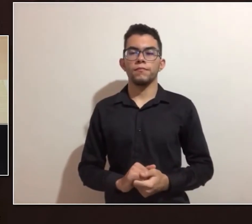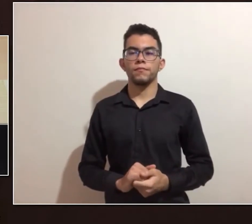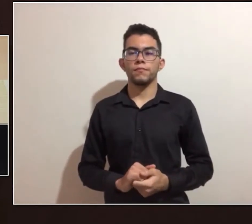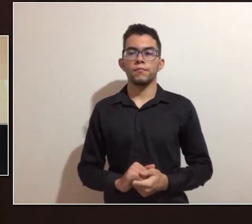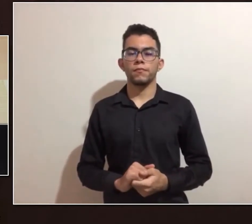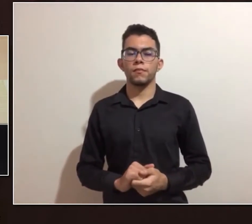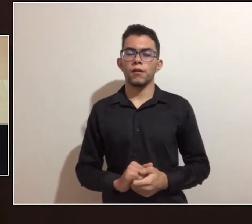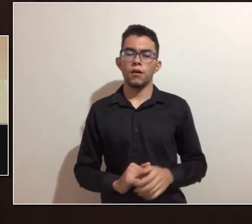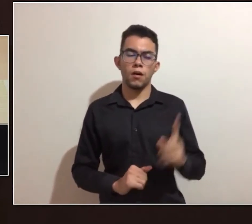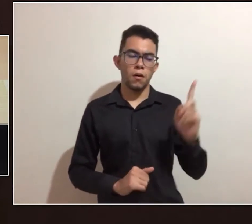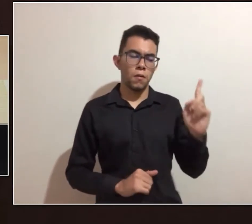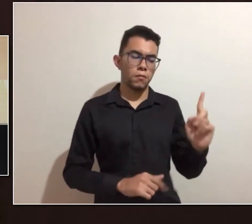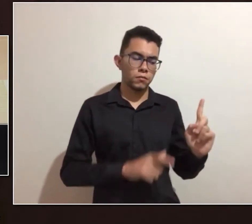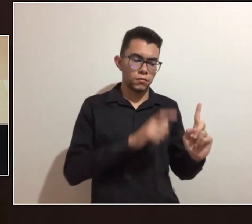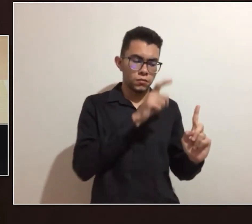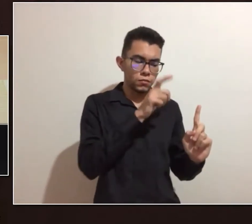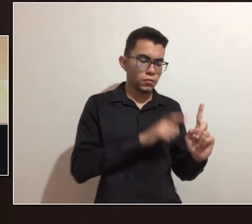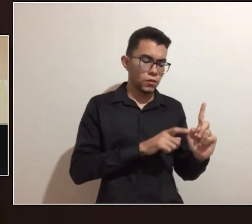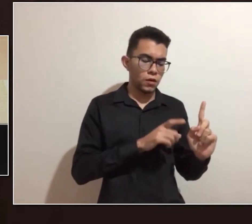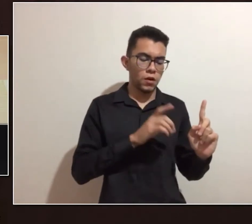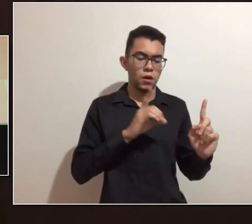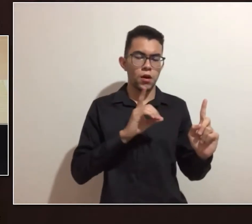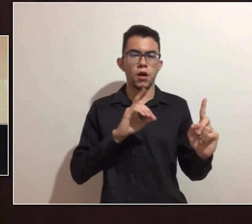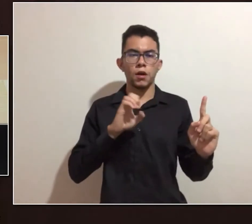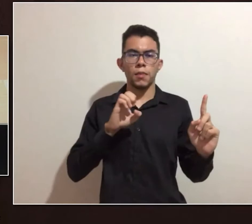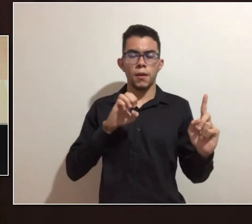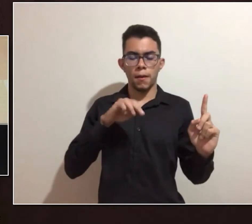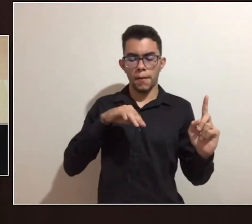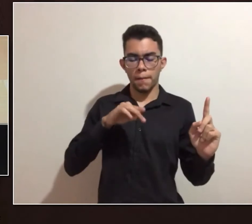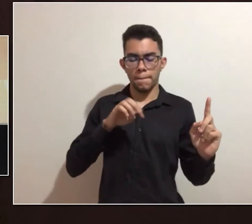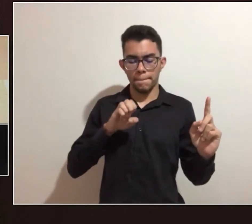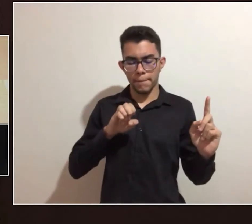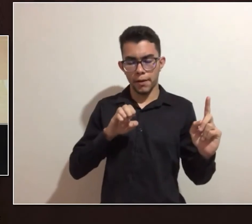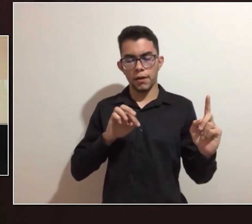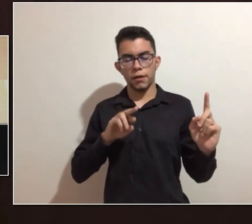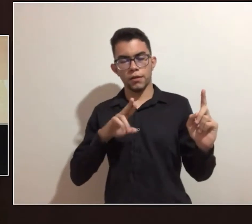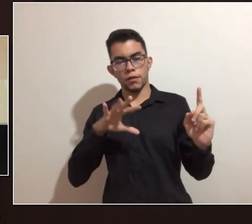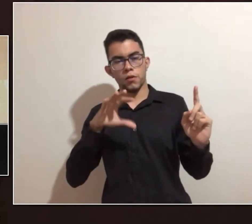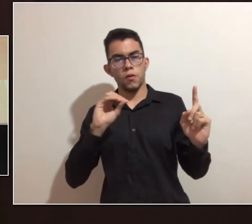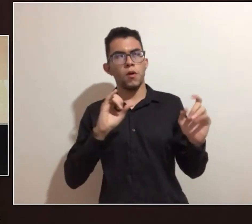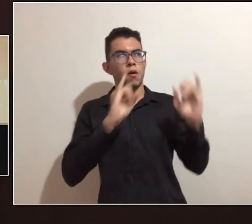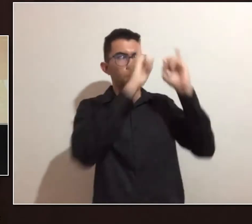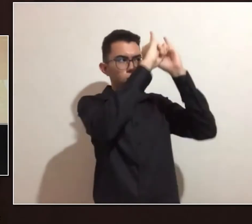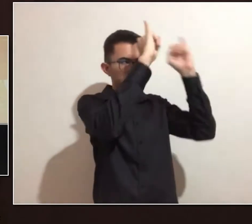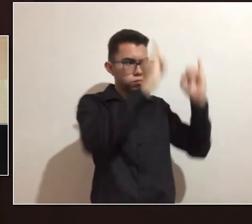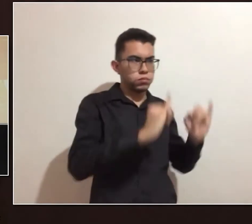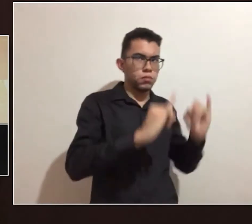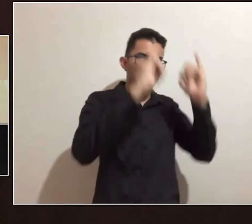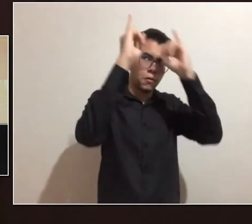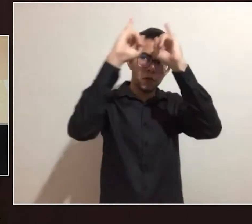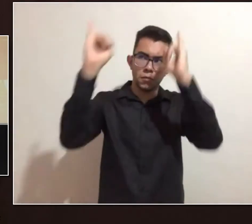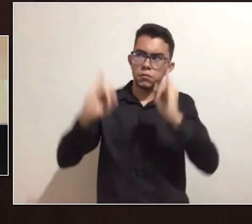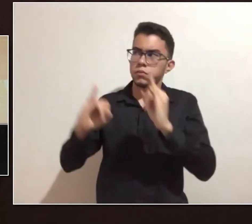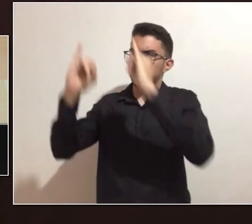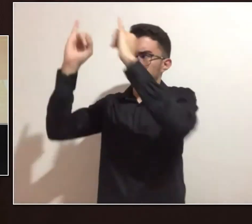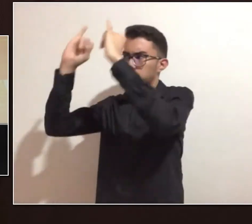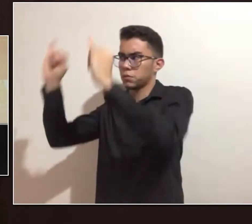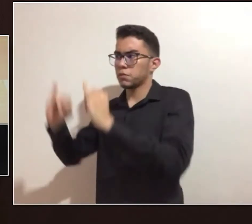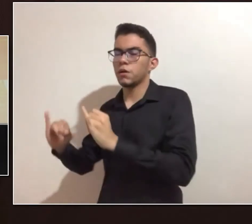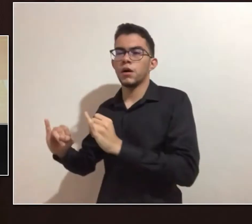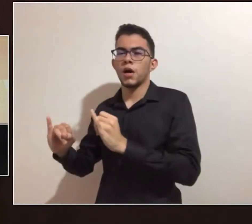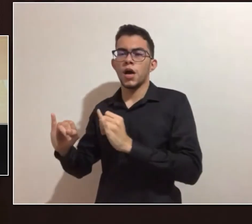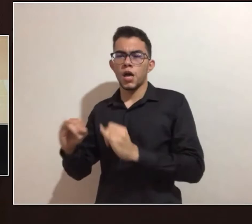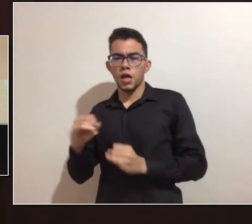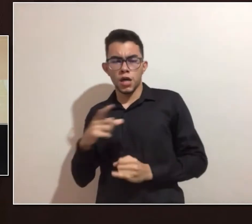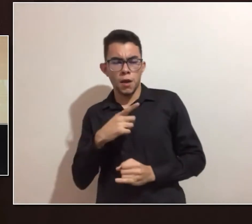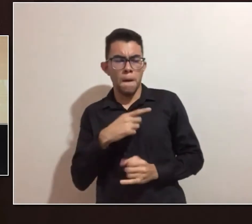que fazia de prata nichos de Diana e dava muito lucro aos artífices,